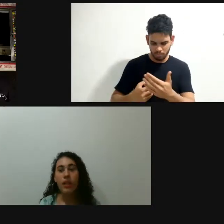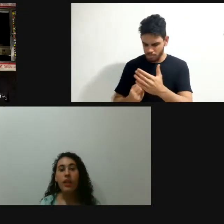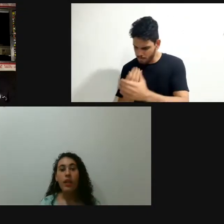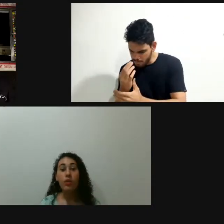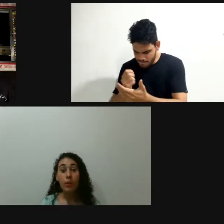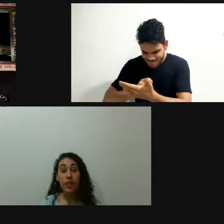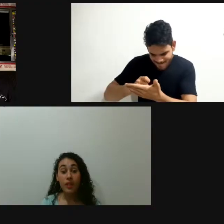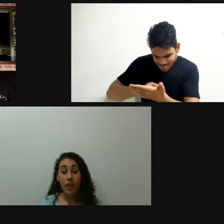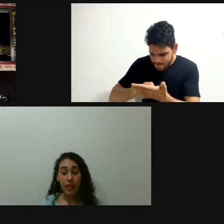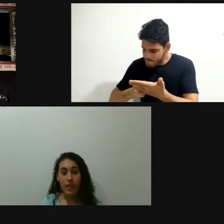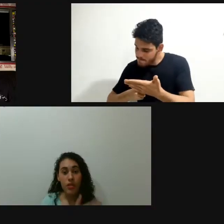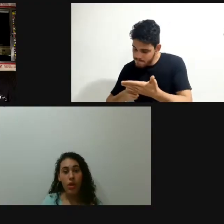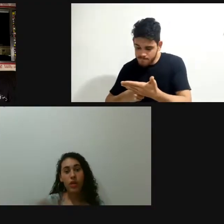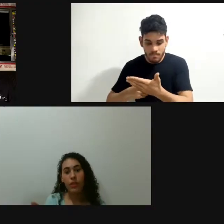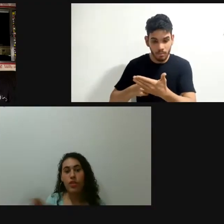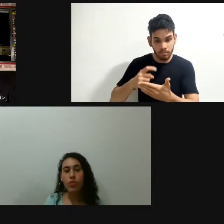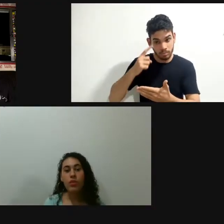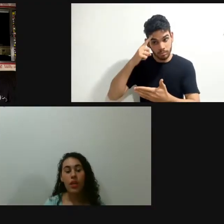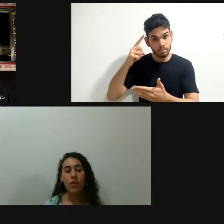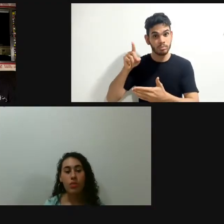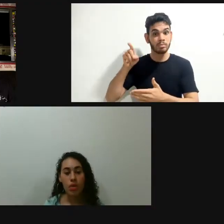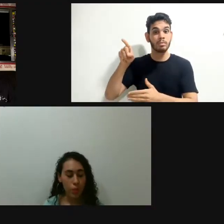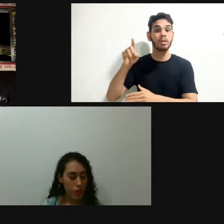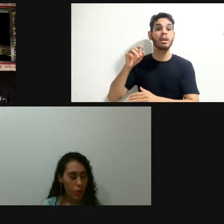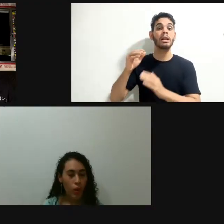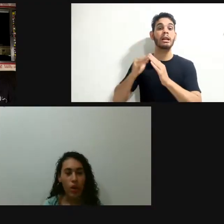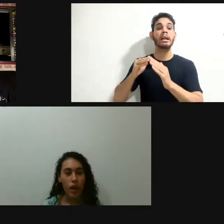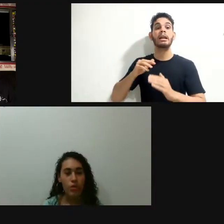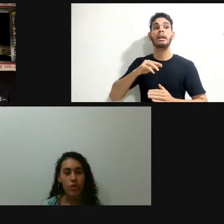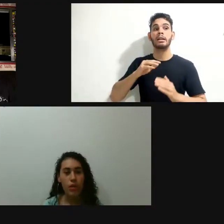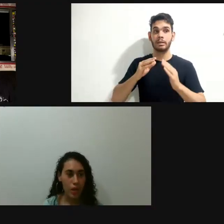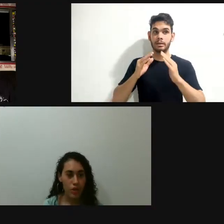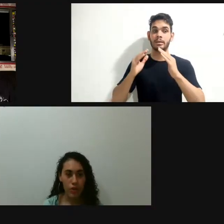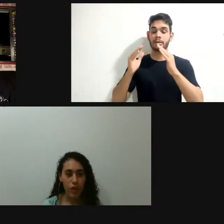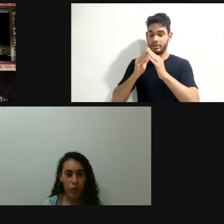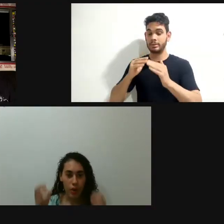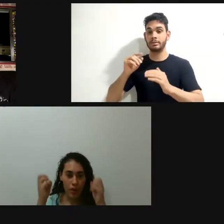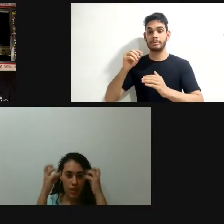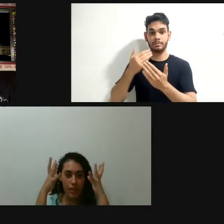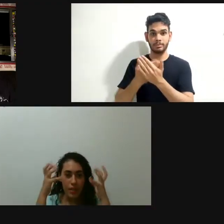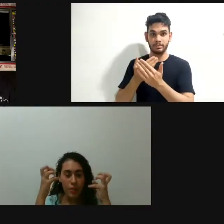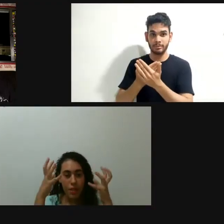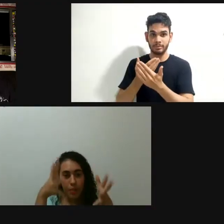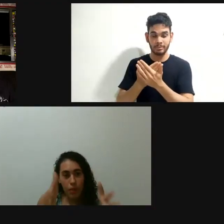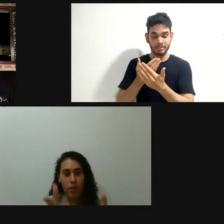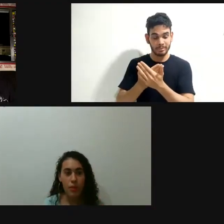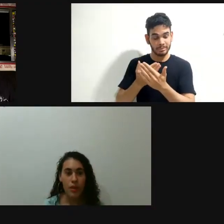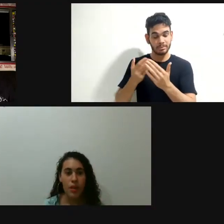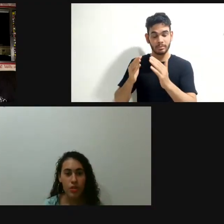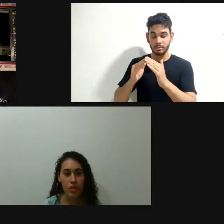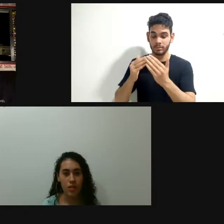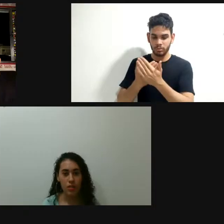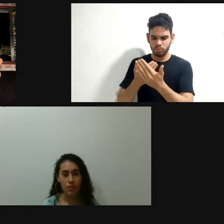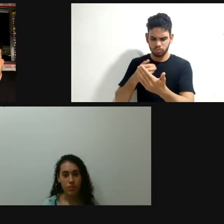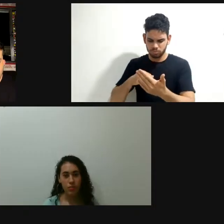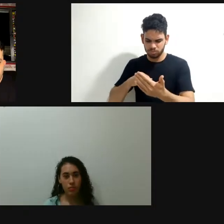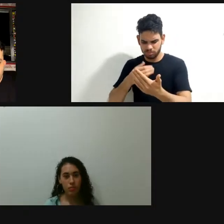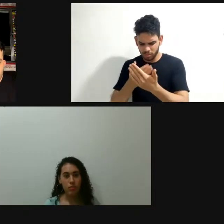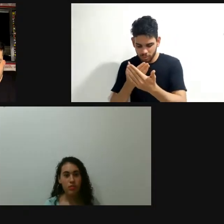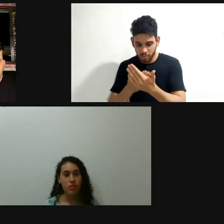Agatha, eu também, na escola, estava estudando sobre o Holocausto. Então, eu acho que foi uma coisa que me inspirou também bastante.